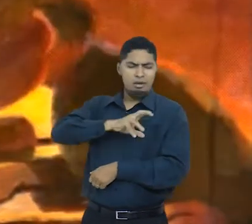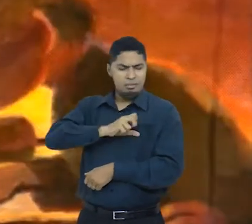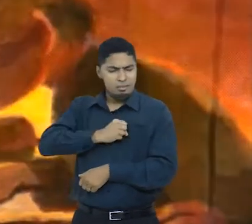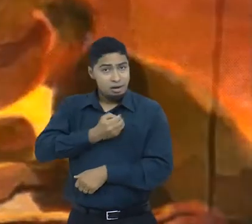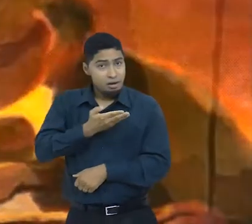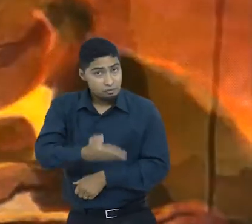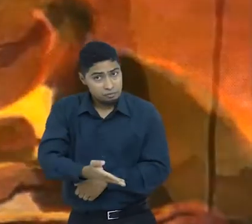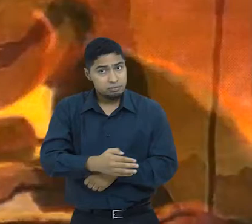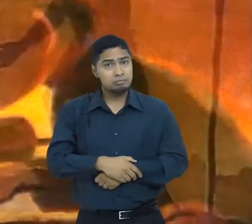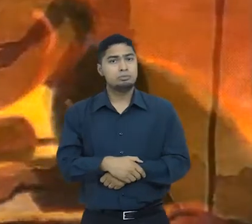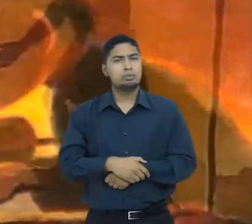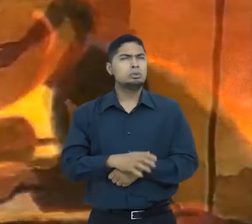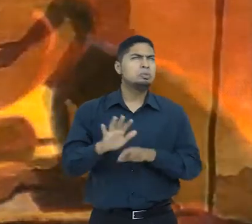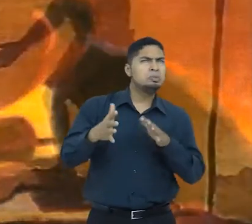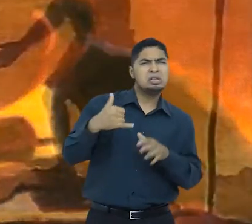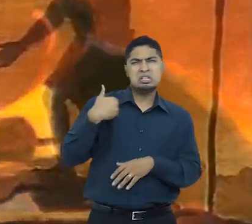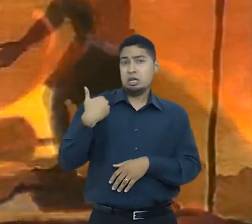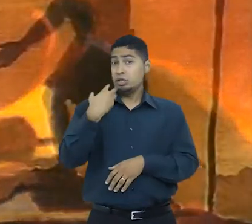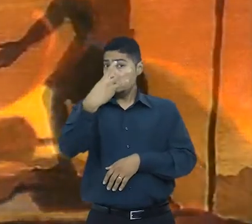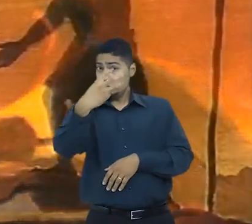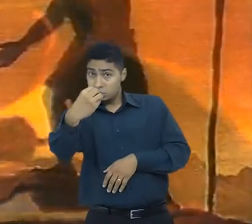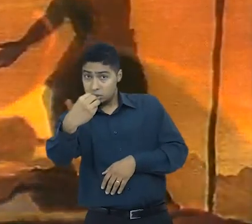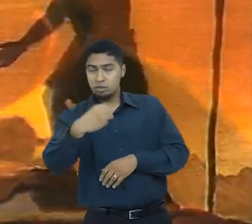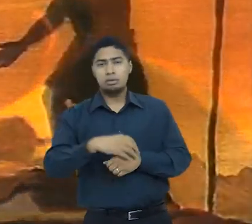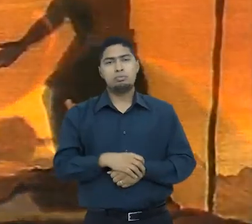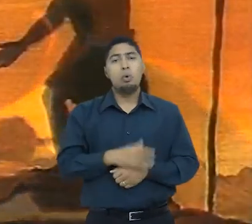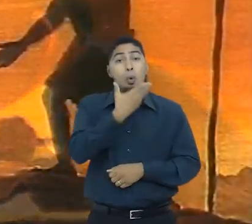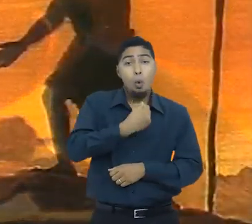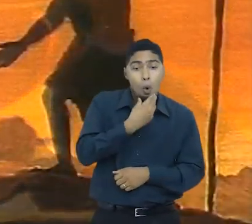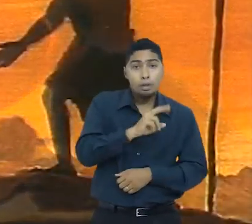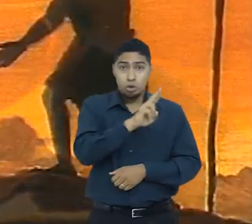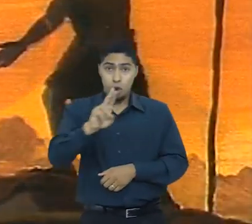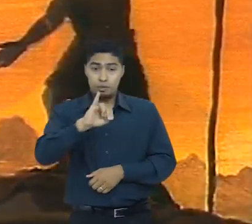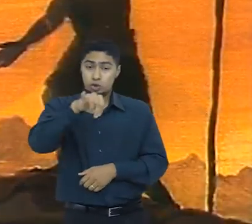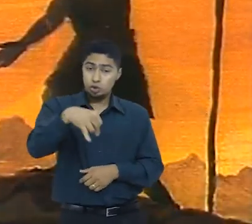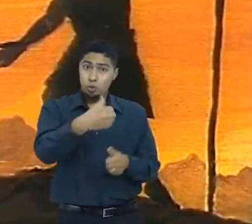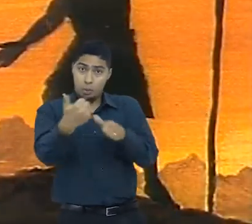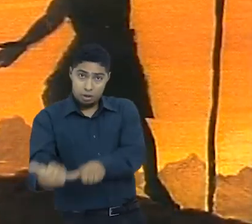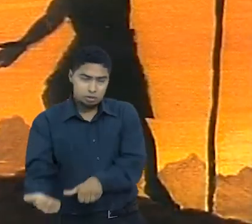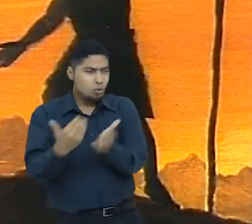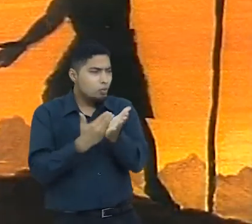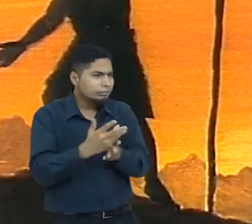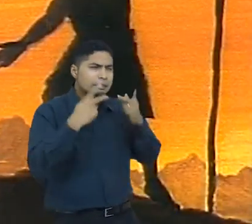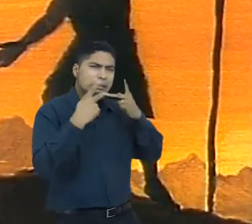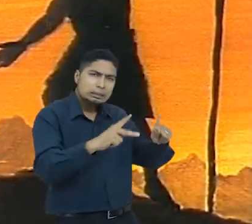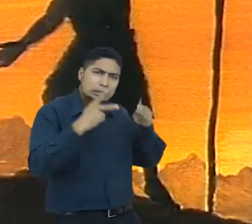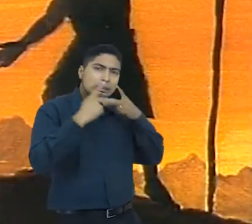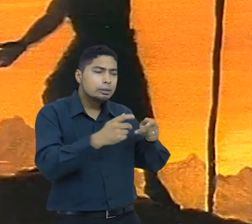pelas pessoas. Quando Jesus estava com mais ou menos 30 anos, um homem chamado João Batista começou a pregar e